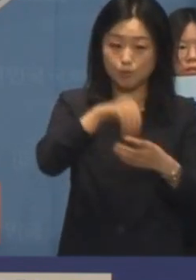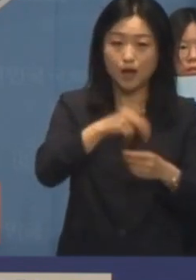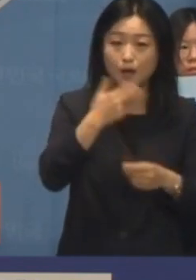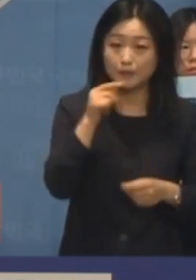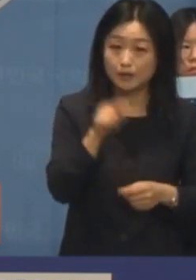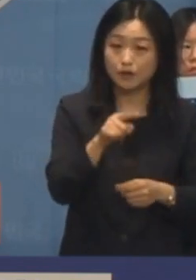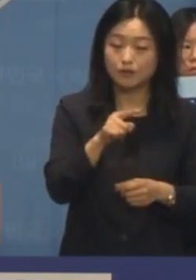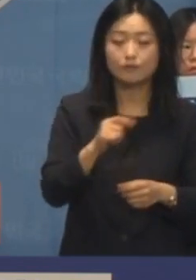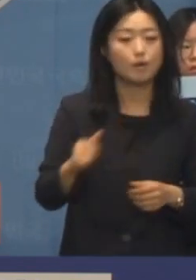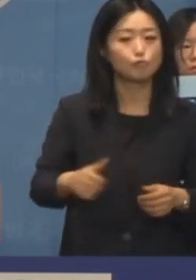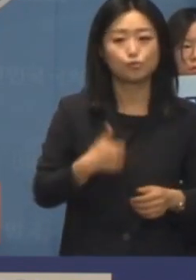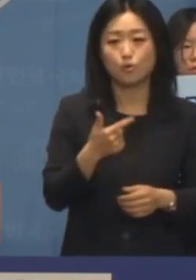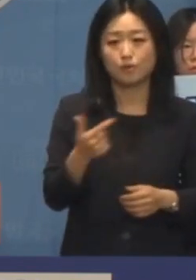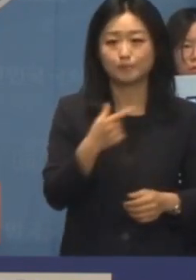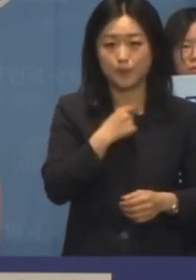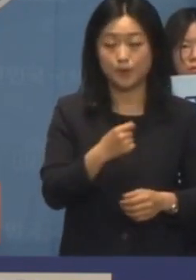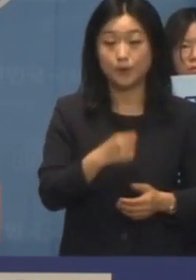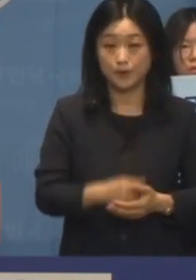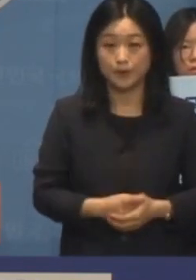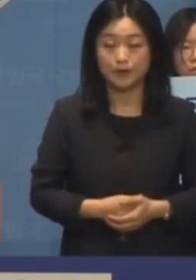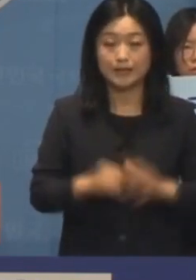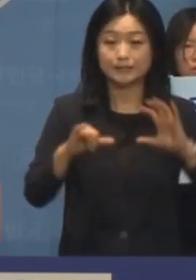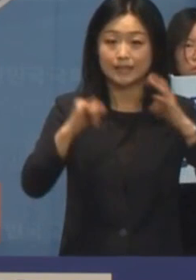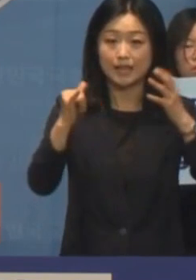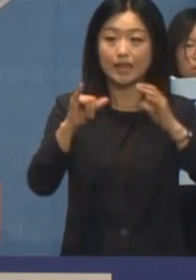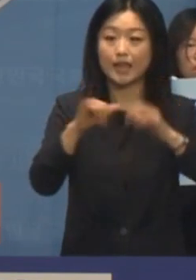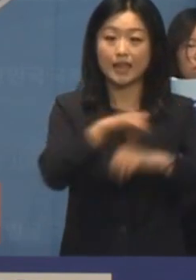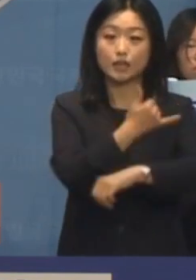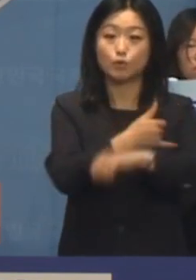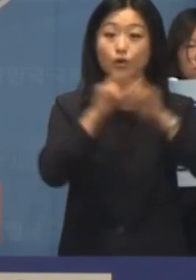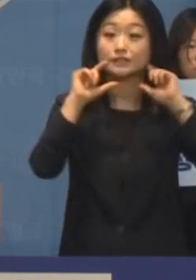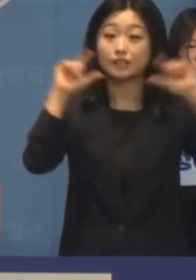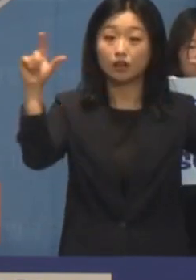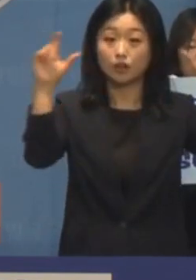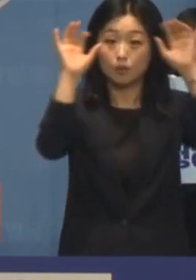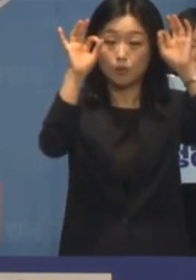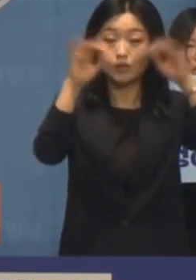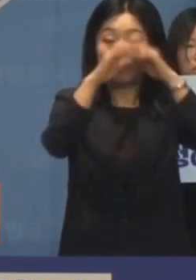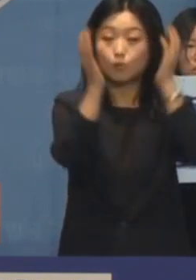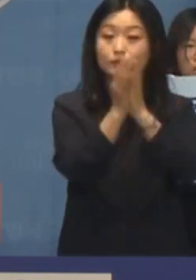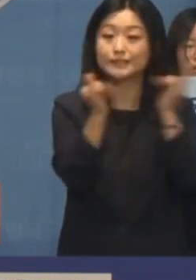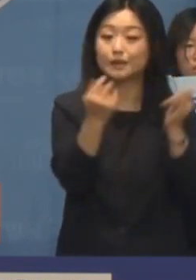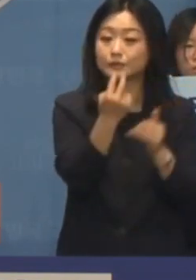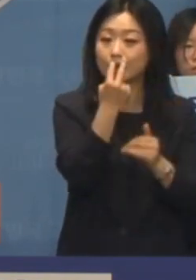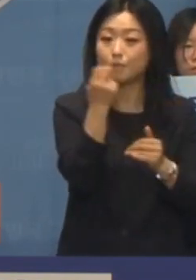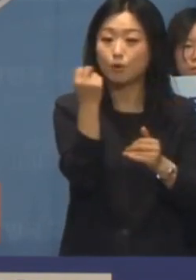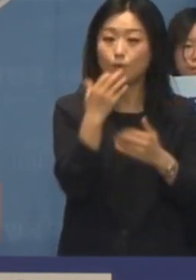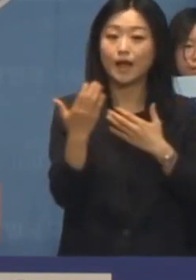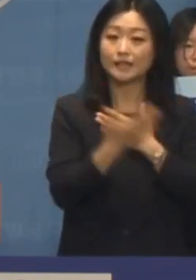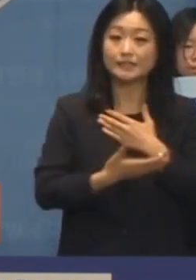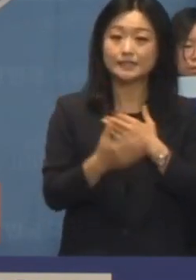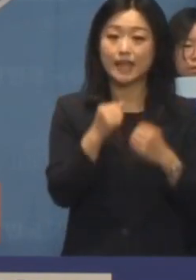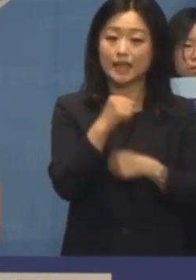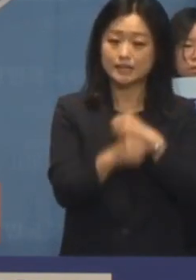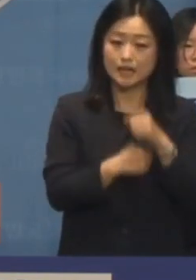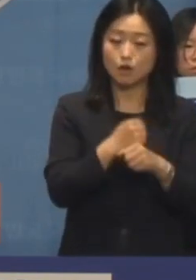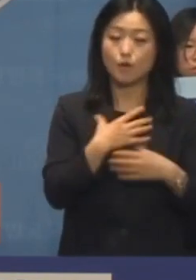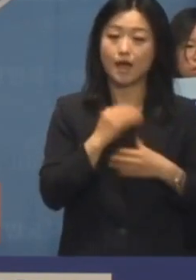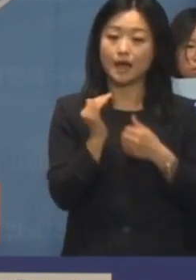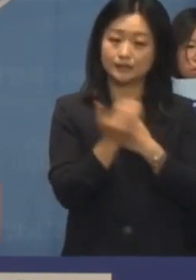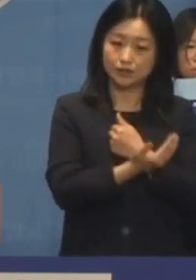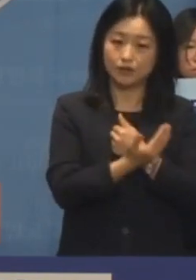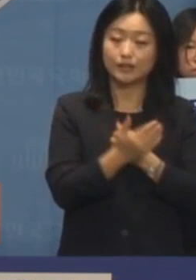현실에 분노합니다. 세계인권선언에 따르면 모든 사람은 생명과 신체의 자유와 안전에 대한